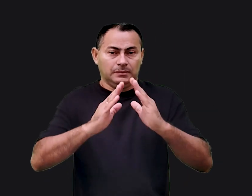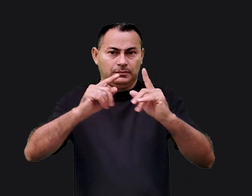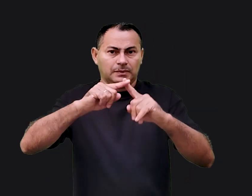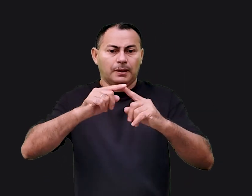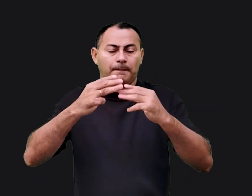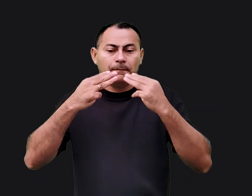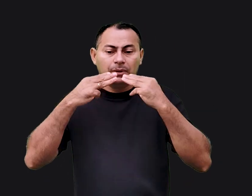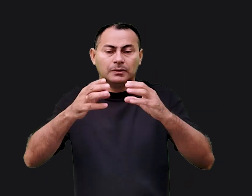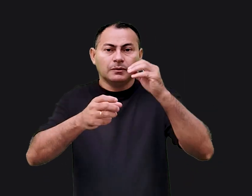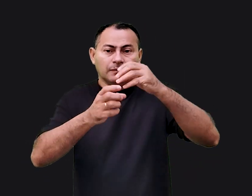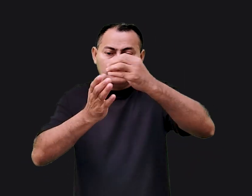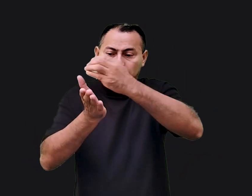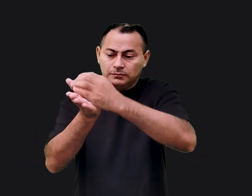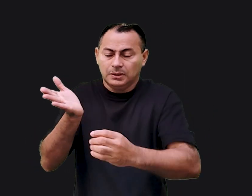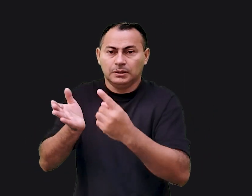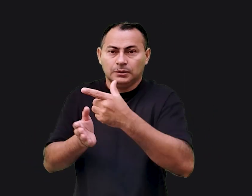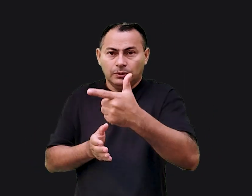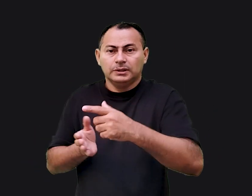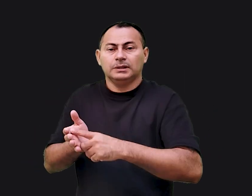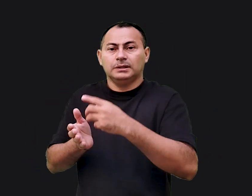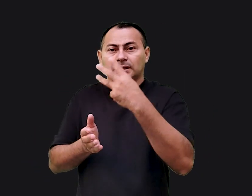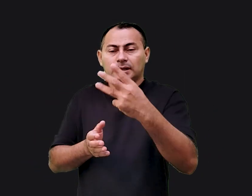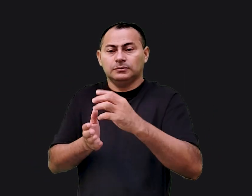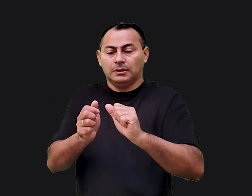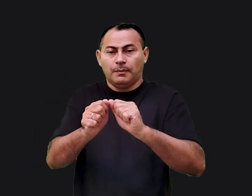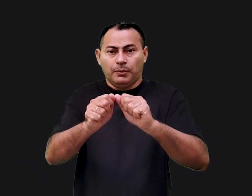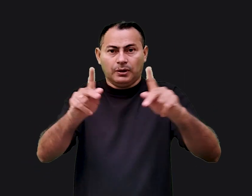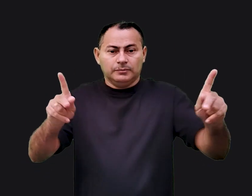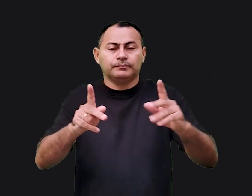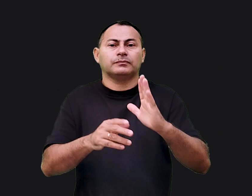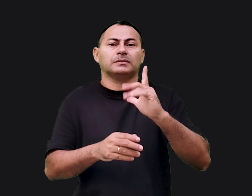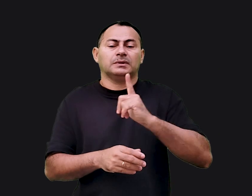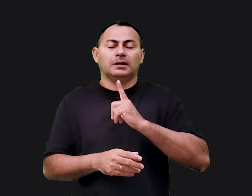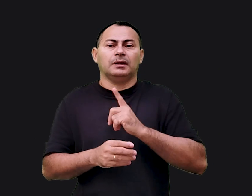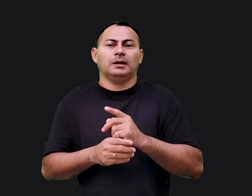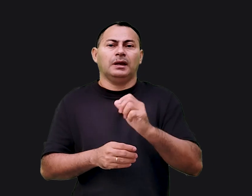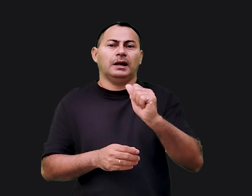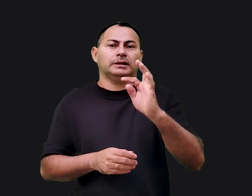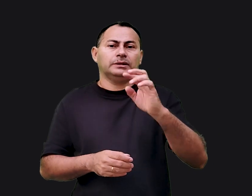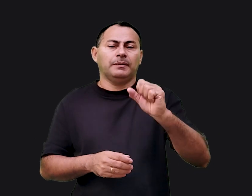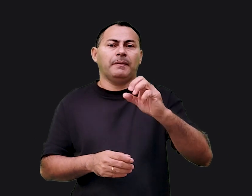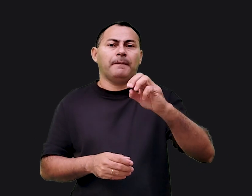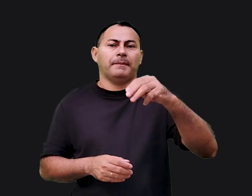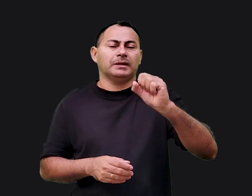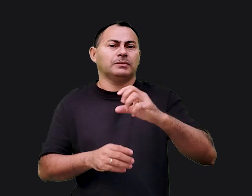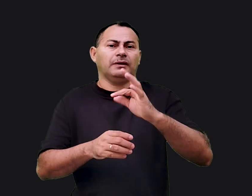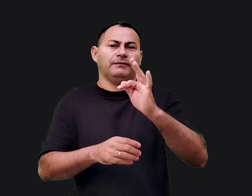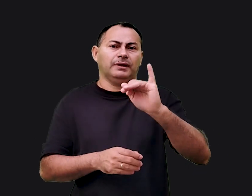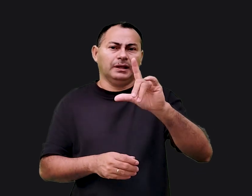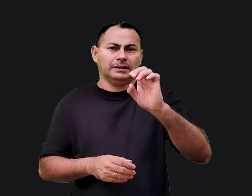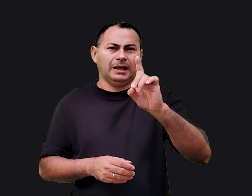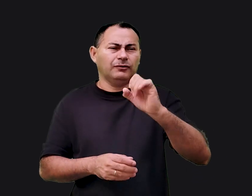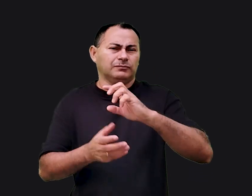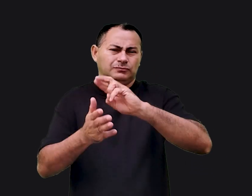igrejas mencionadas nos Capítulos 2 e 3 do Apocalipse tiatira Esmirna pérgamo Filadélfia Laudiceia e